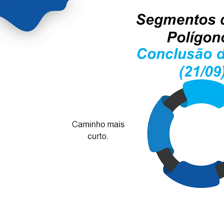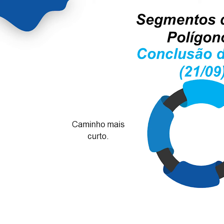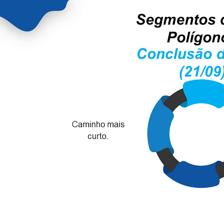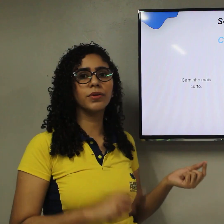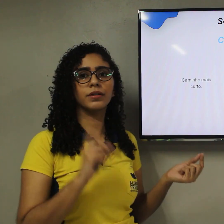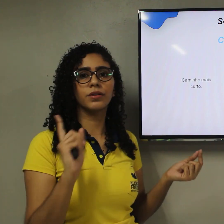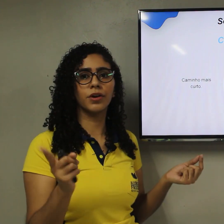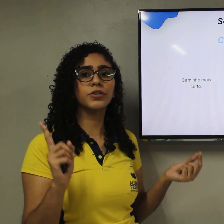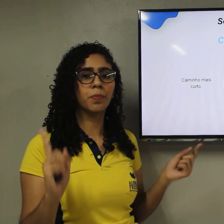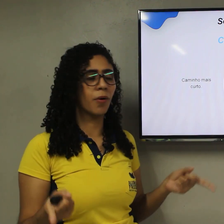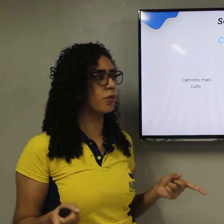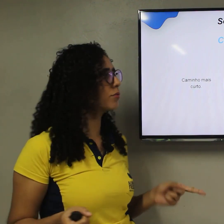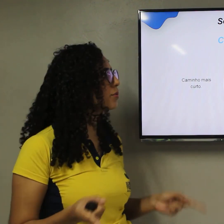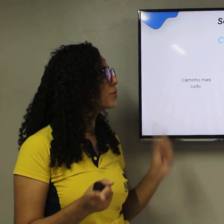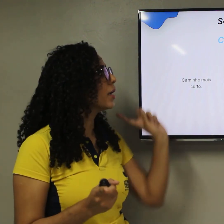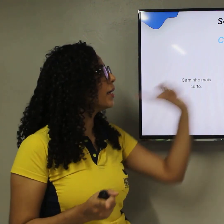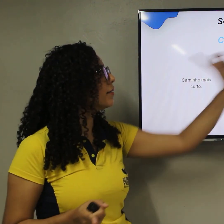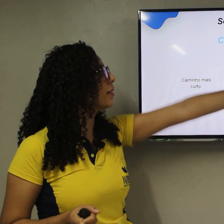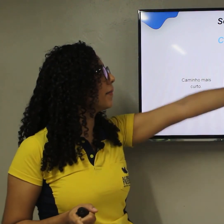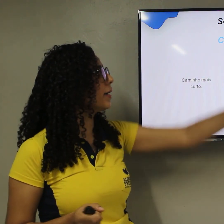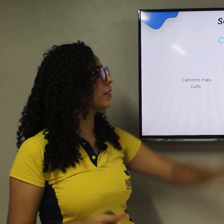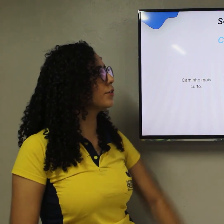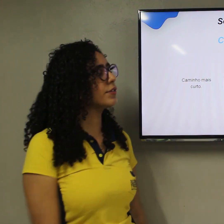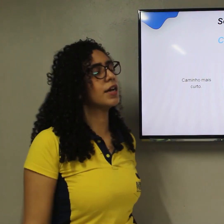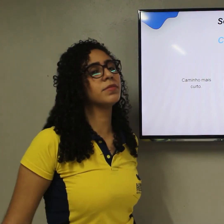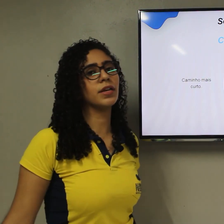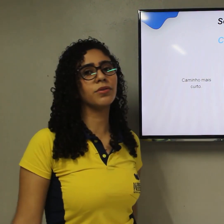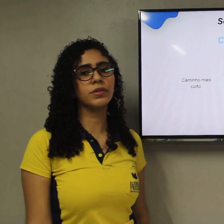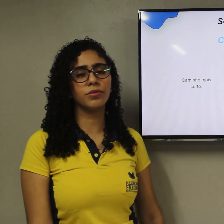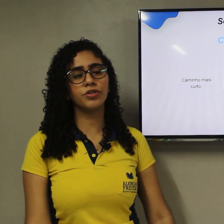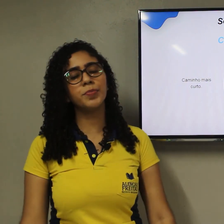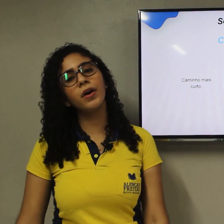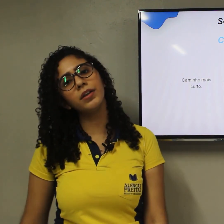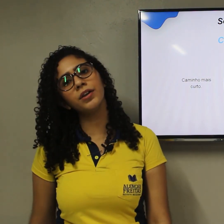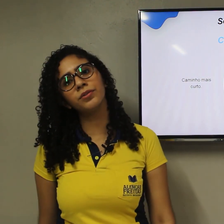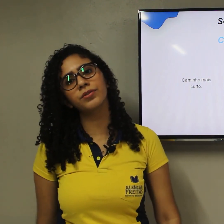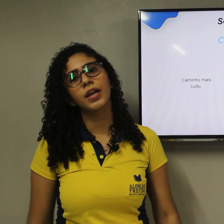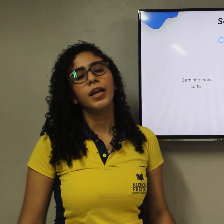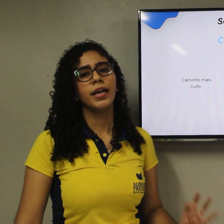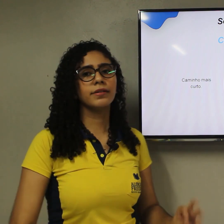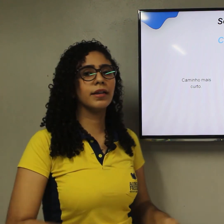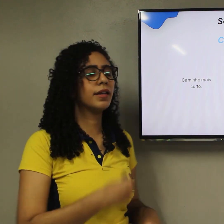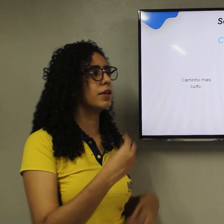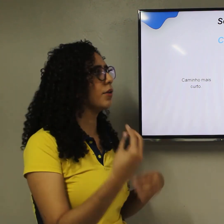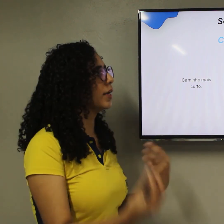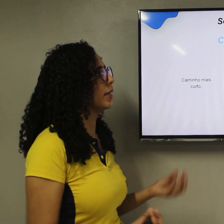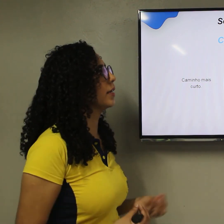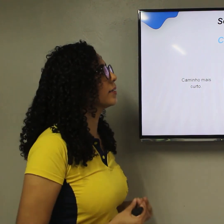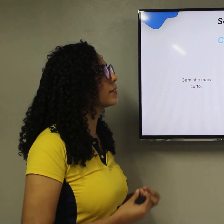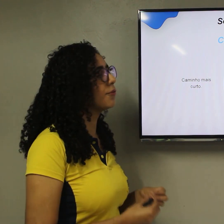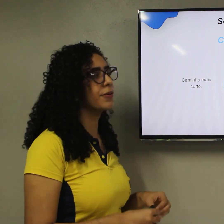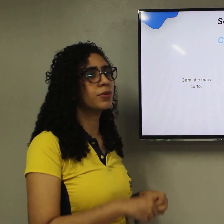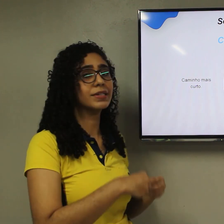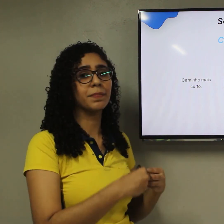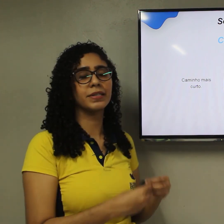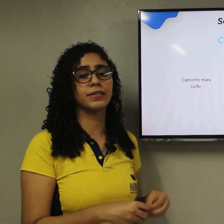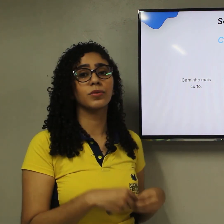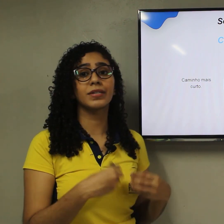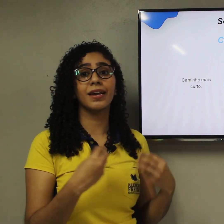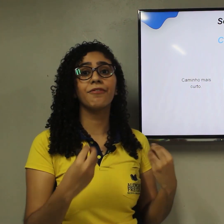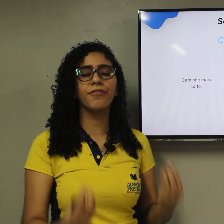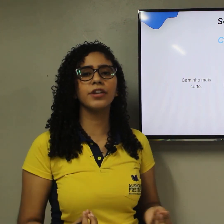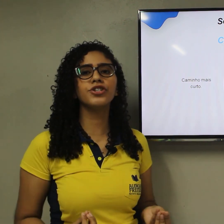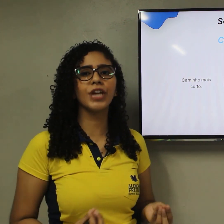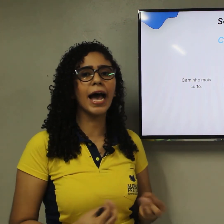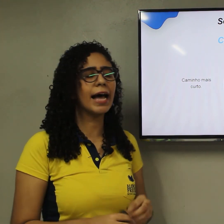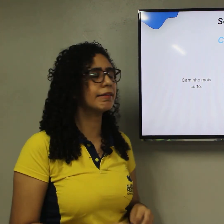caminho mais curto entre dois pontos. E também iniciamos aí o conteúdo de polígonos, entendendo aí que são figuras que precisam